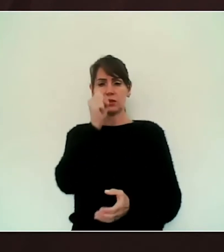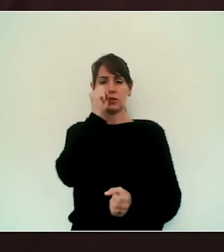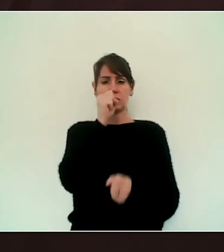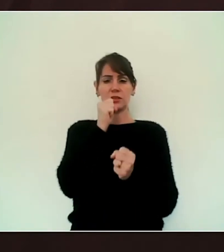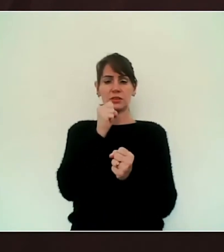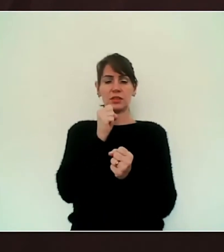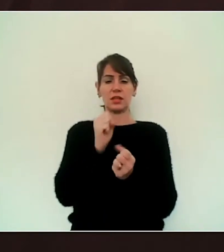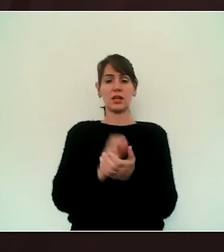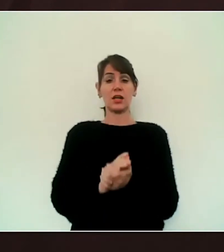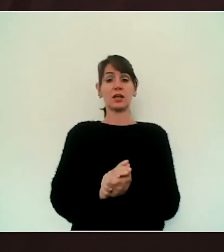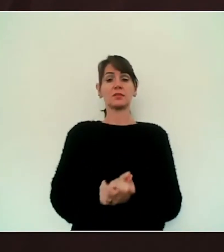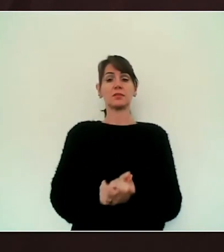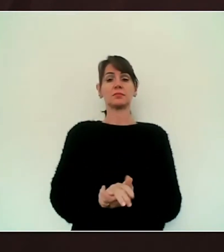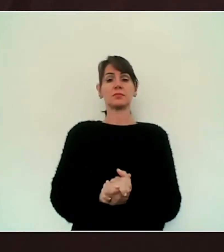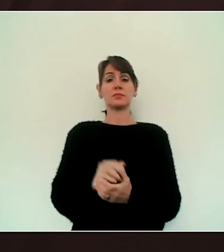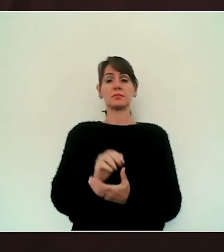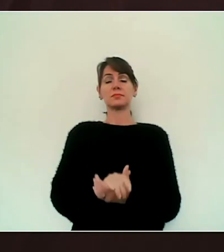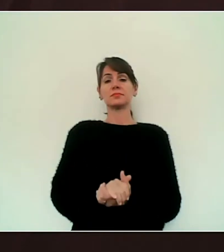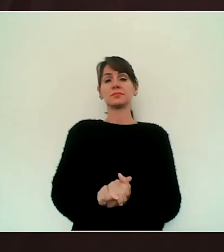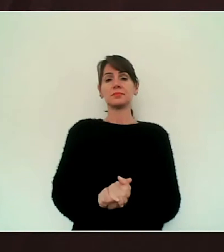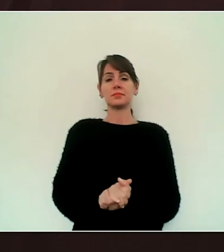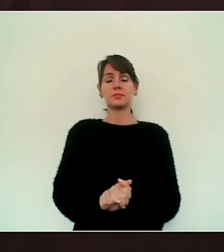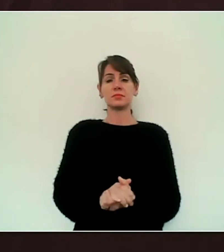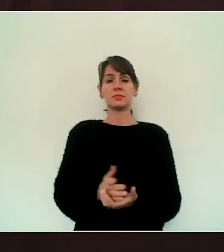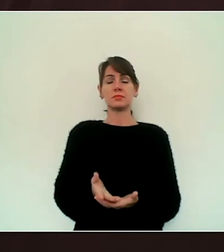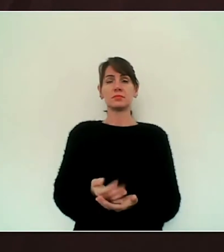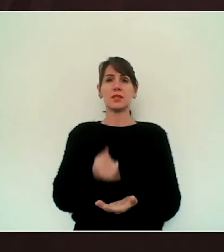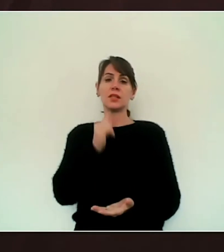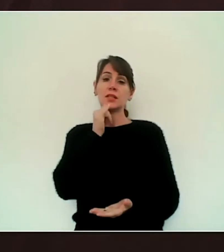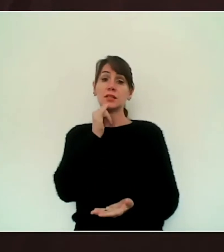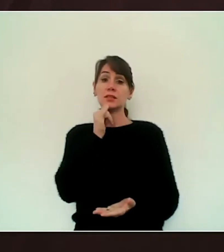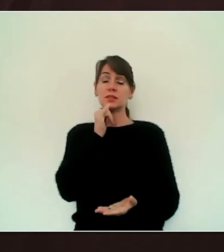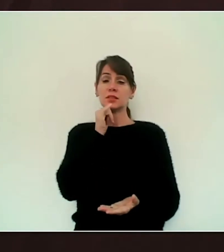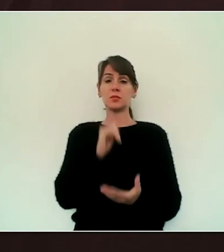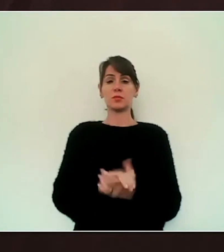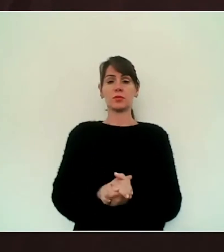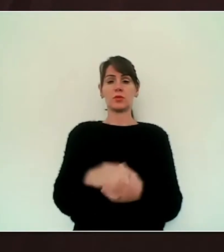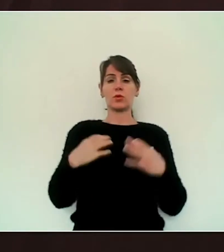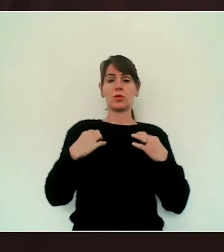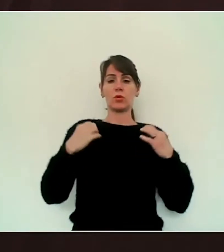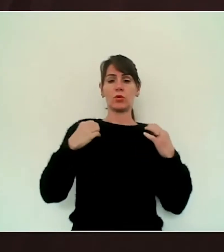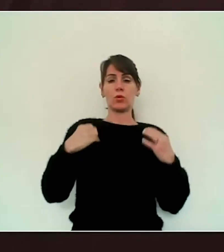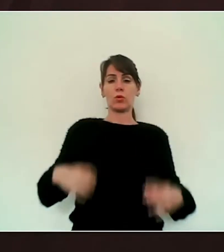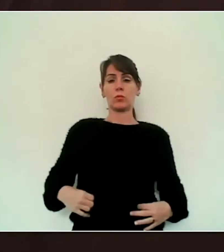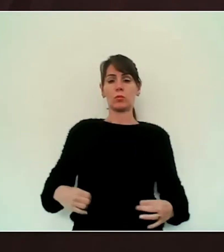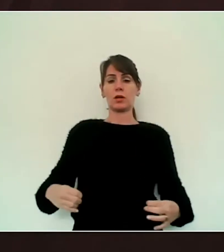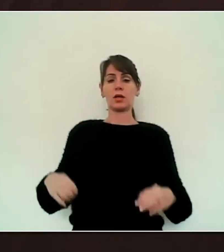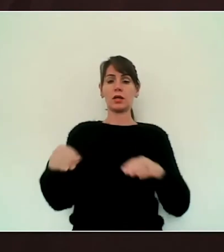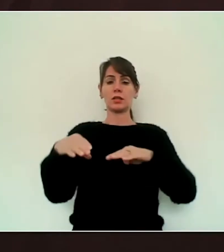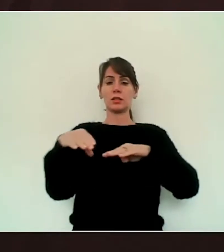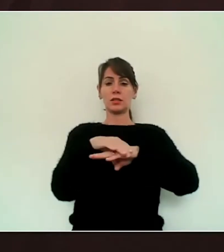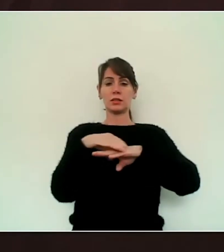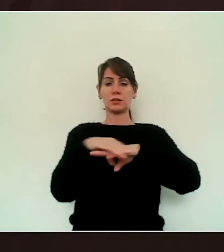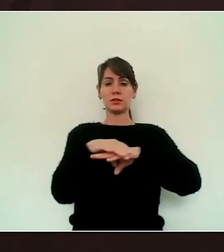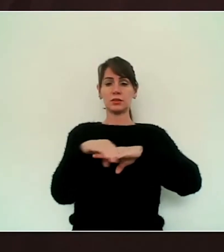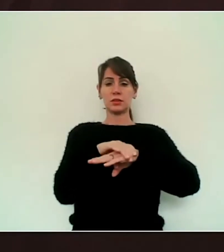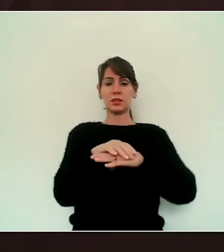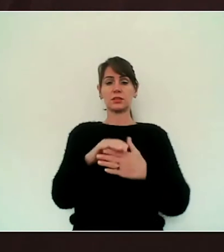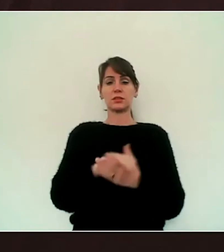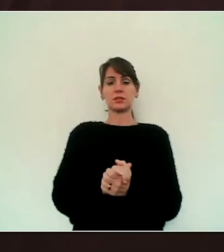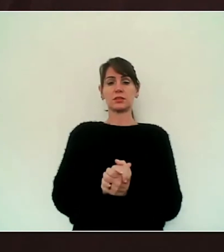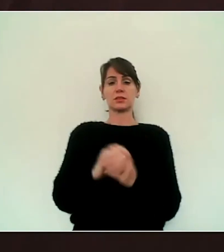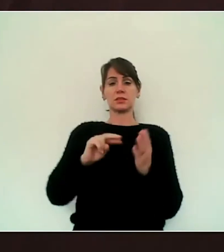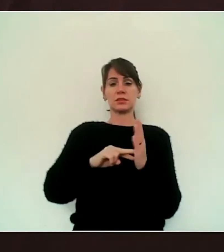de tênis e roupa da Nike, não sei se vocês sabem, que a palavra Nike, na verdade, é